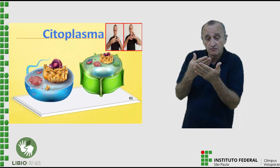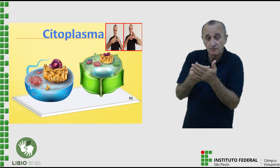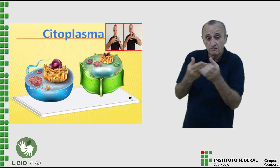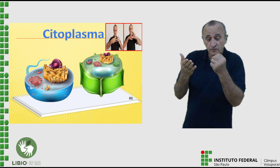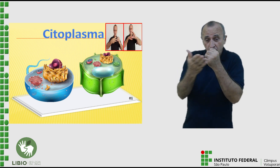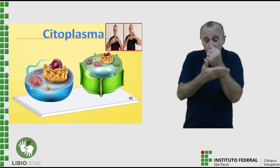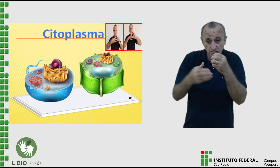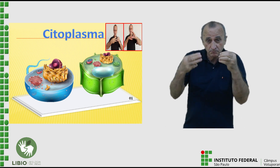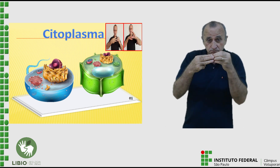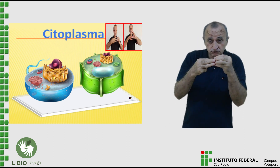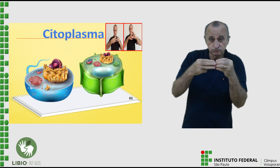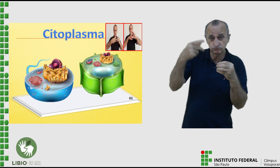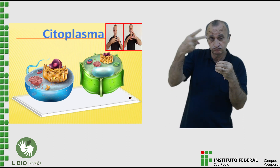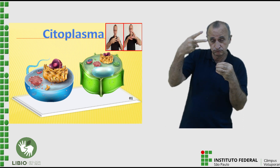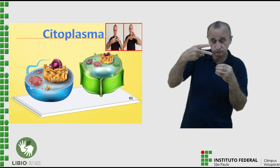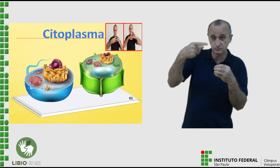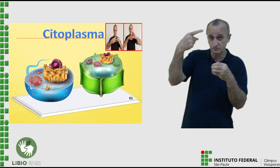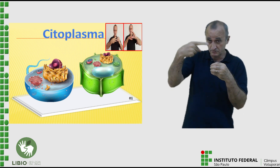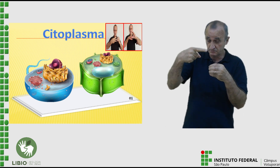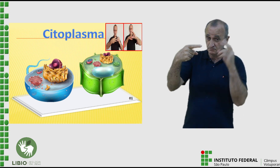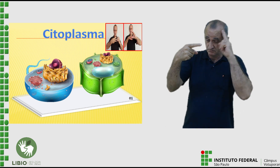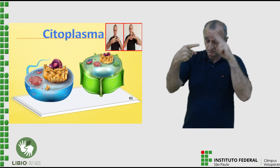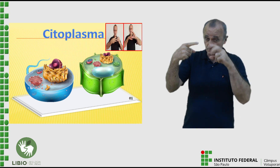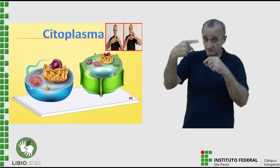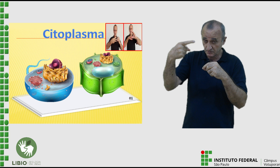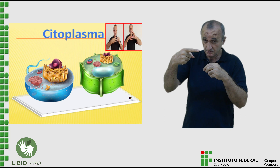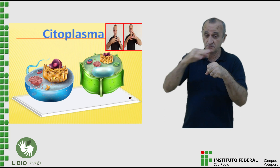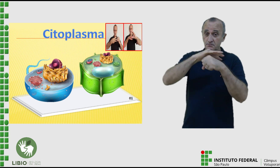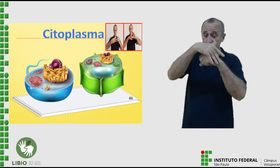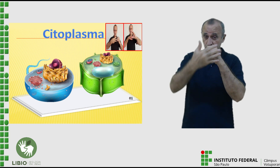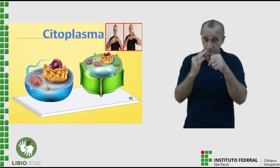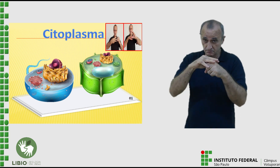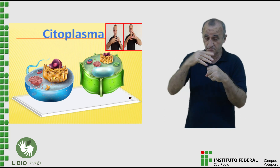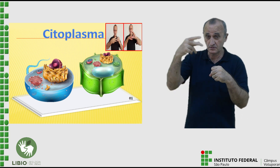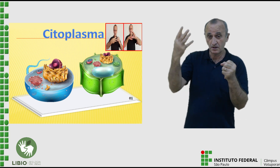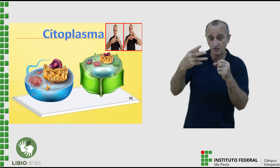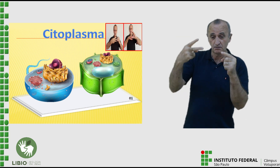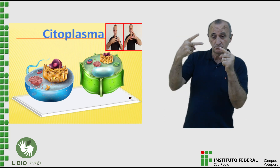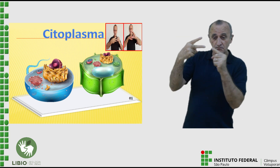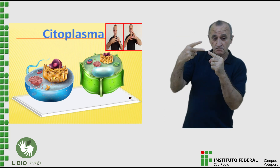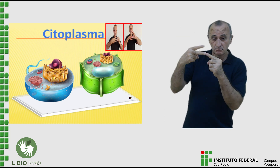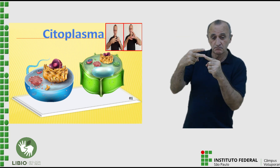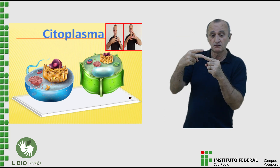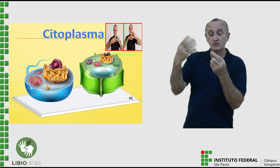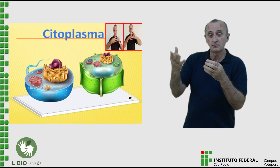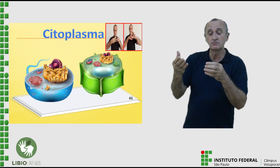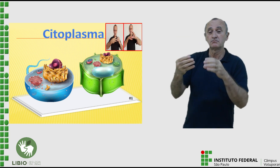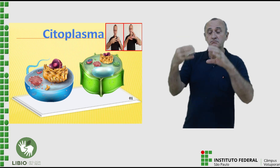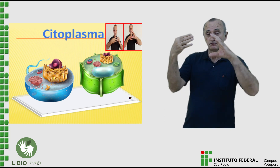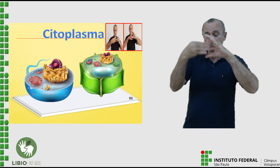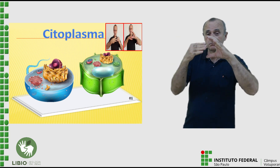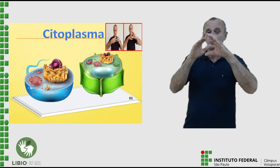E agora iniciaremos então esse estudo do segundo componente mínimo da célula. Lembra primeiro a